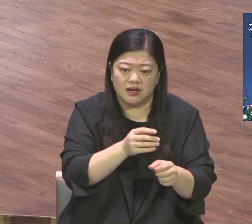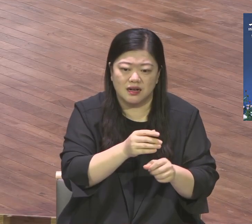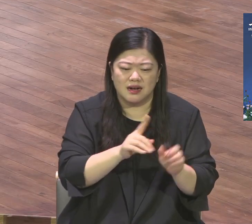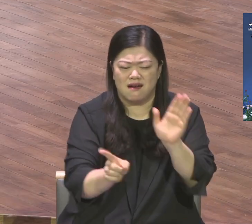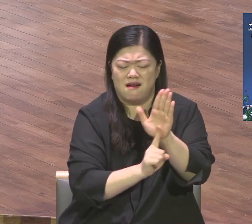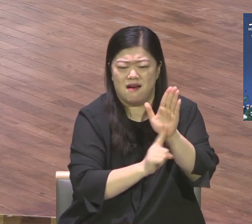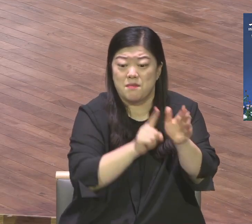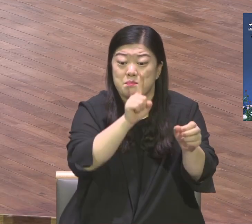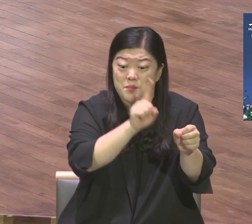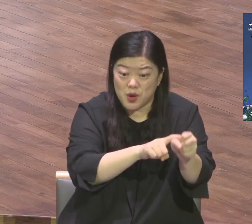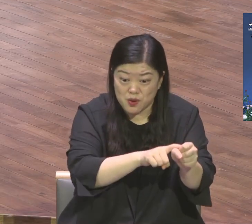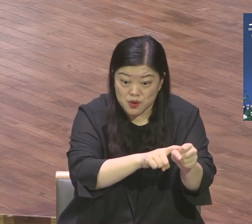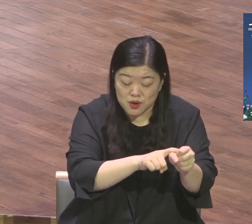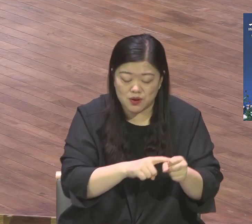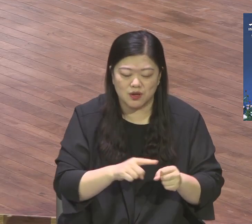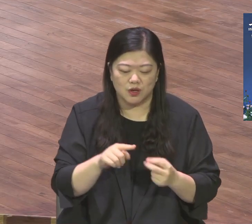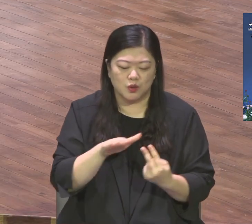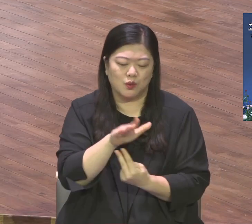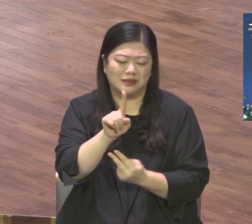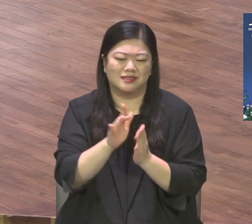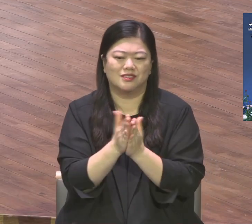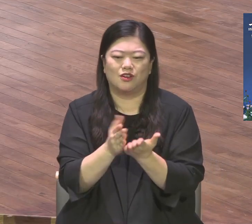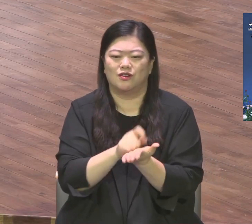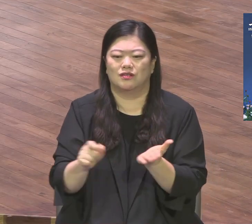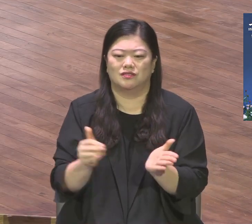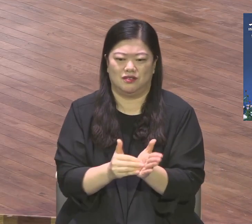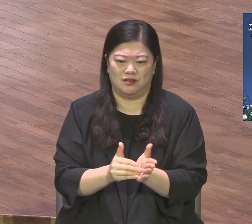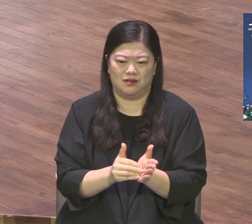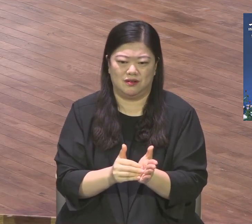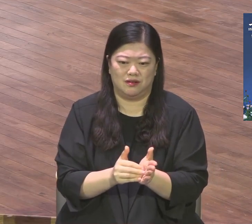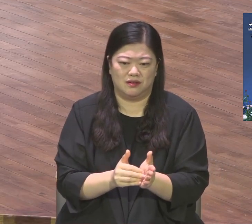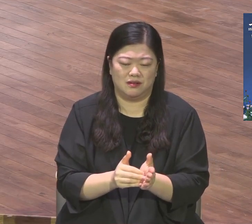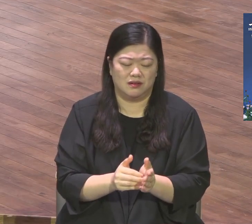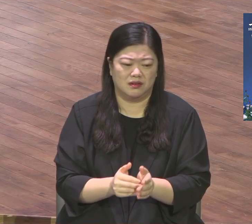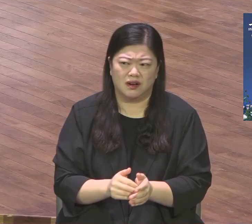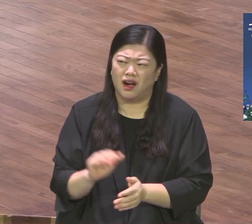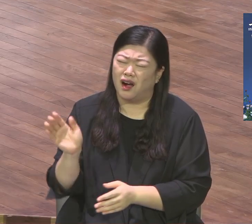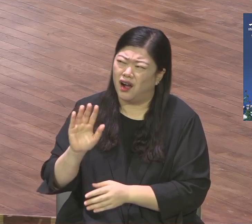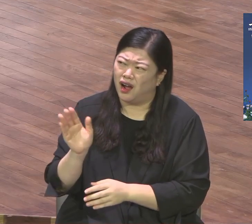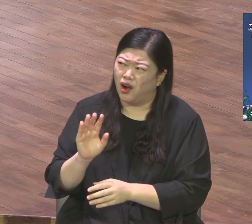자기 혼자 아직 안 죽었으니까 자기가 일시되니까.